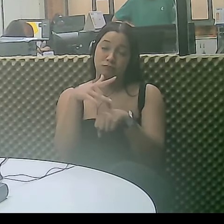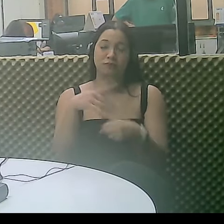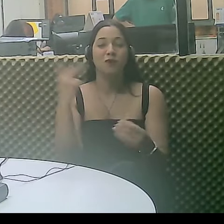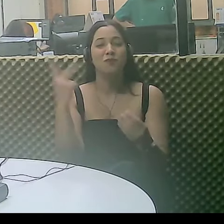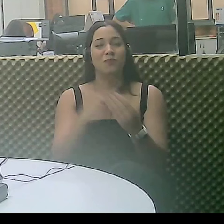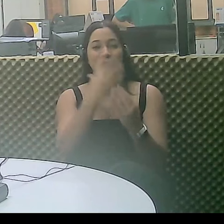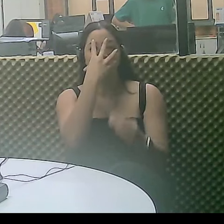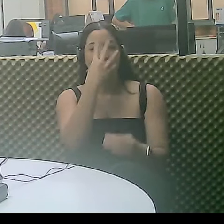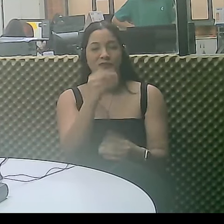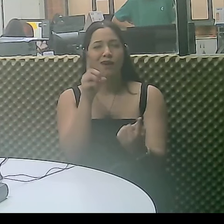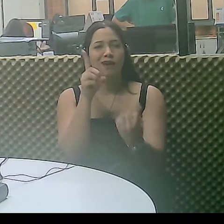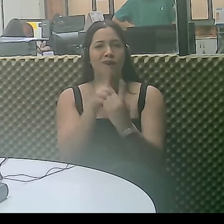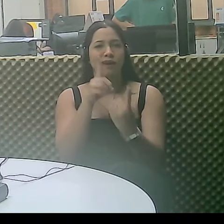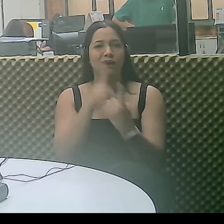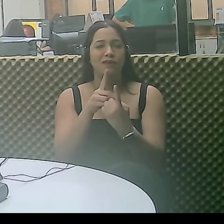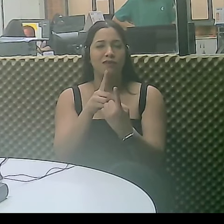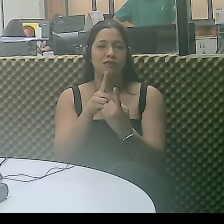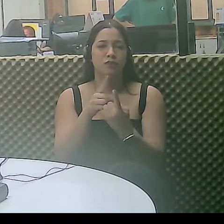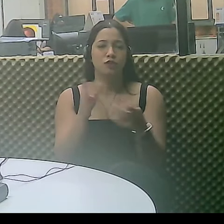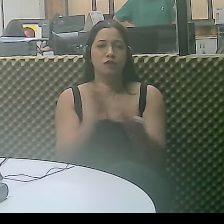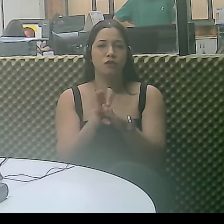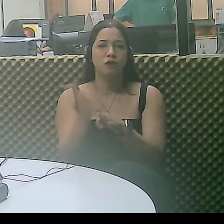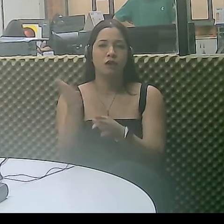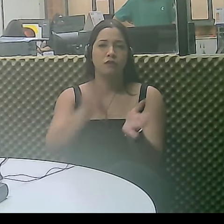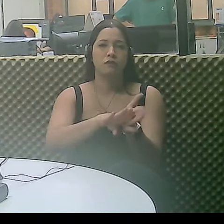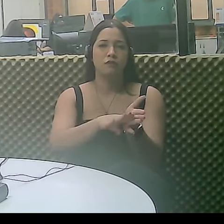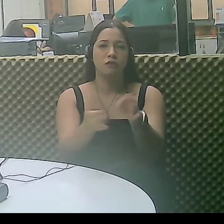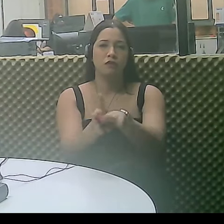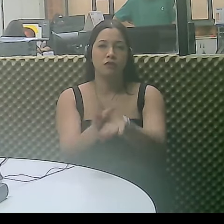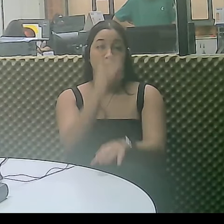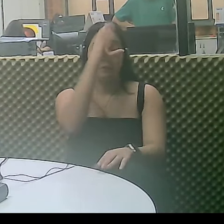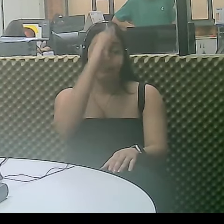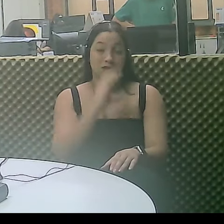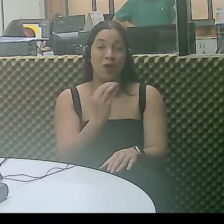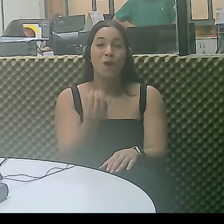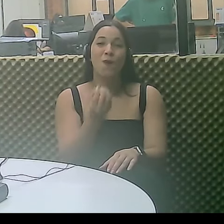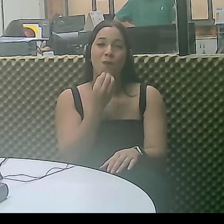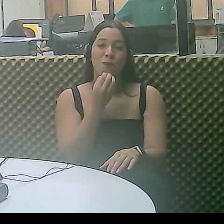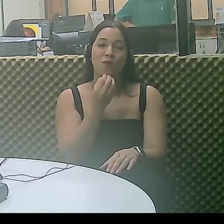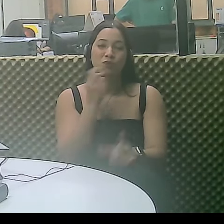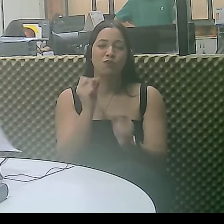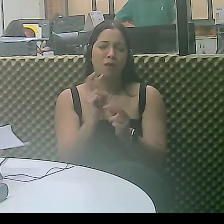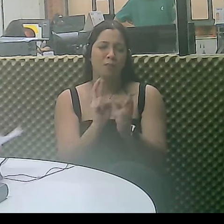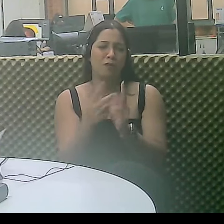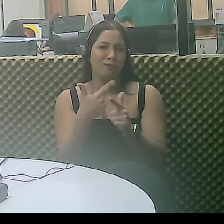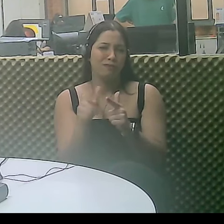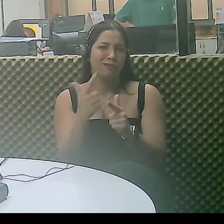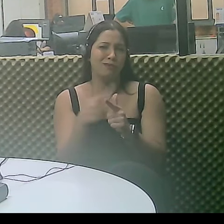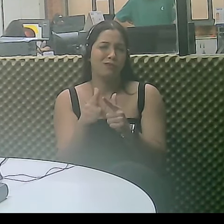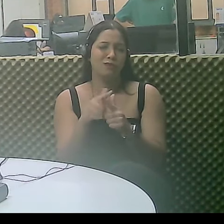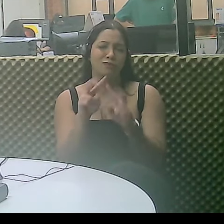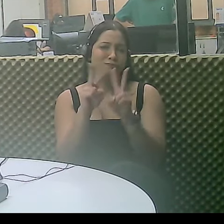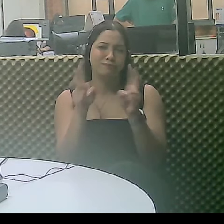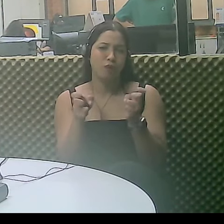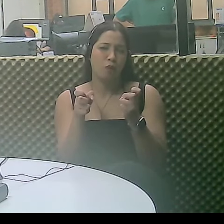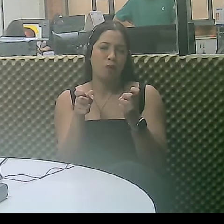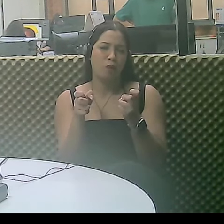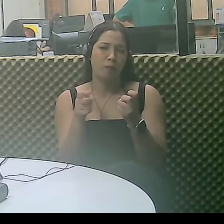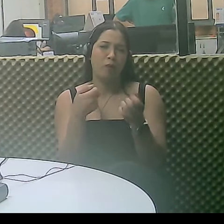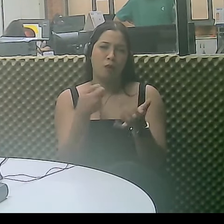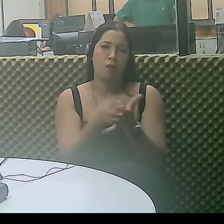Procon Móvel, o atendimento é feito por ordem de chegada e os cidadãos têm a oportunidade de resolver um problema referente à